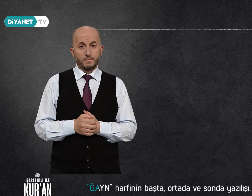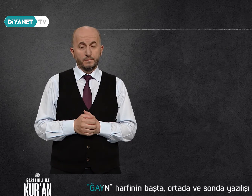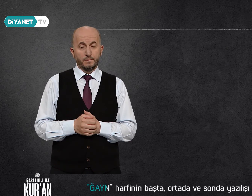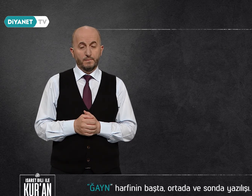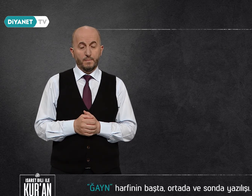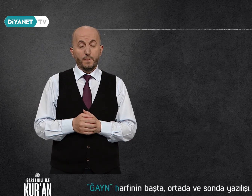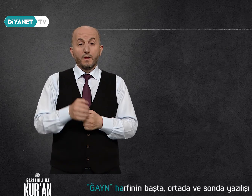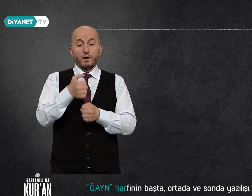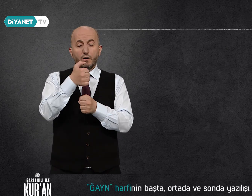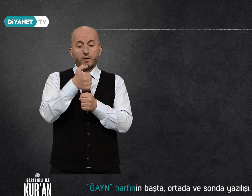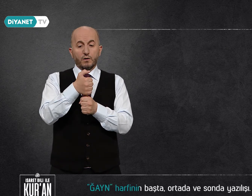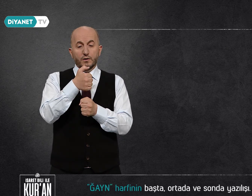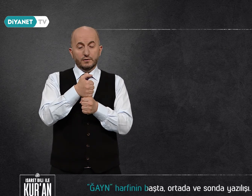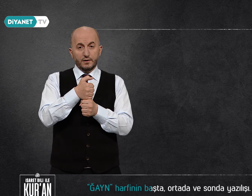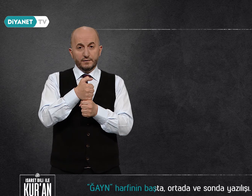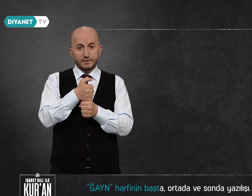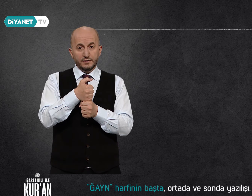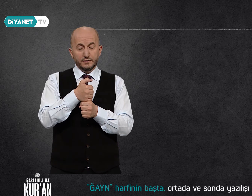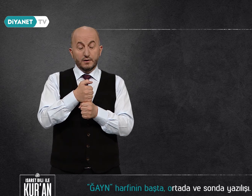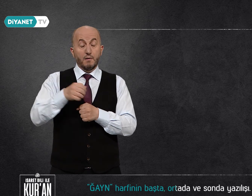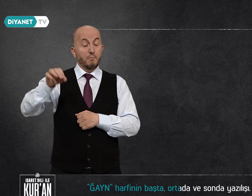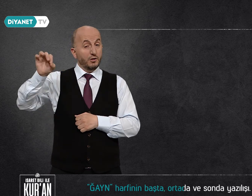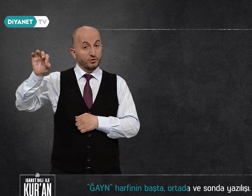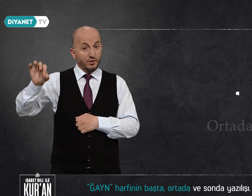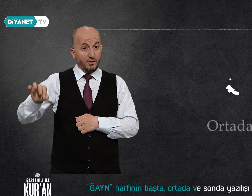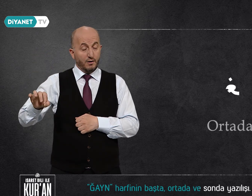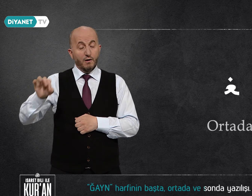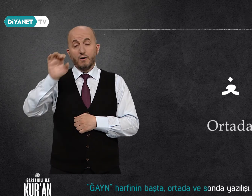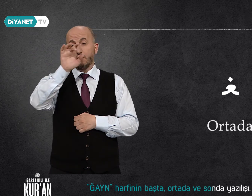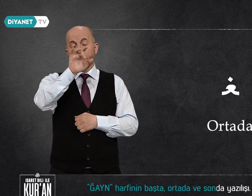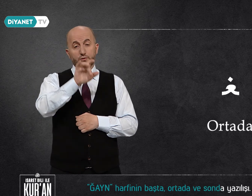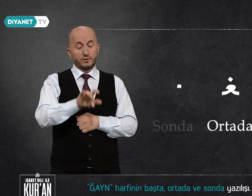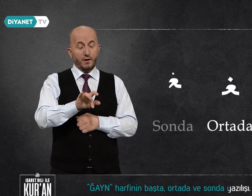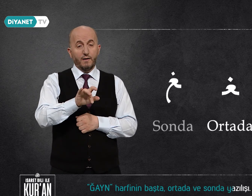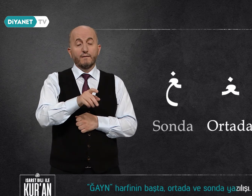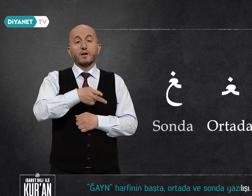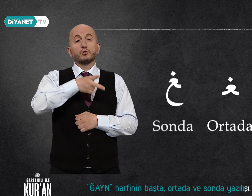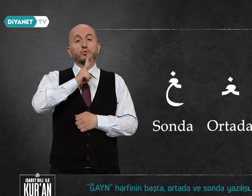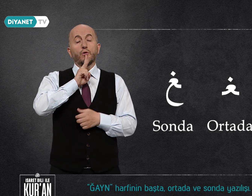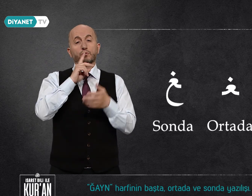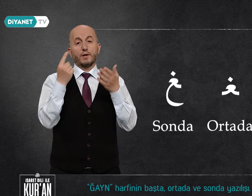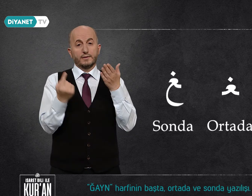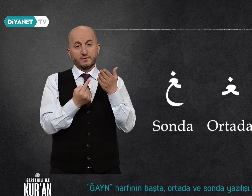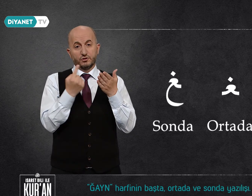Vine harfinin başta ortada ve sonda yazılışı